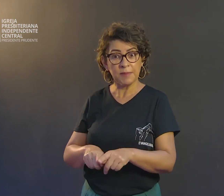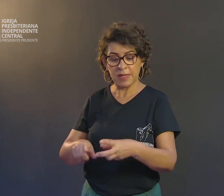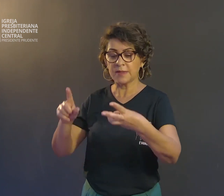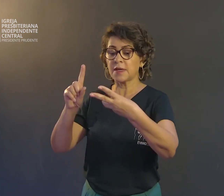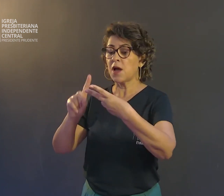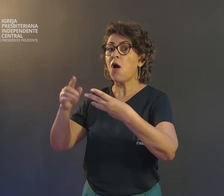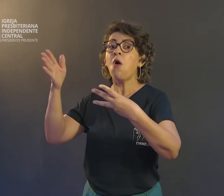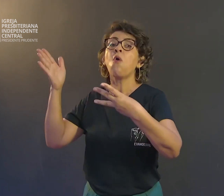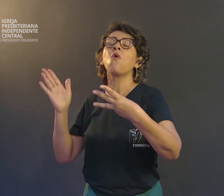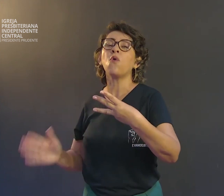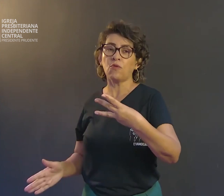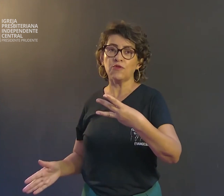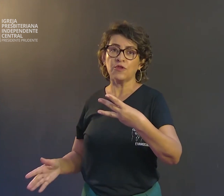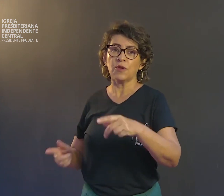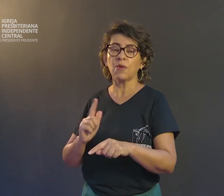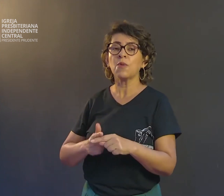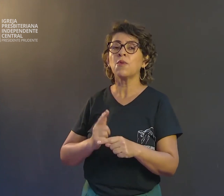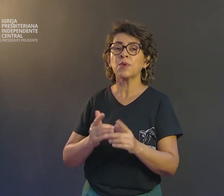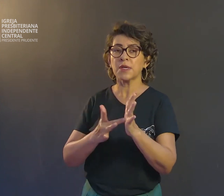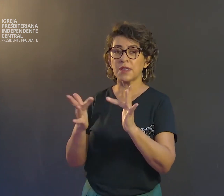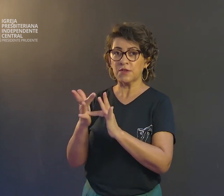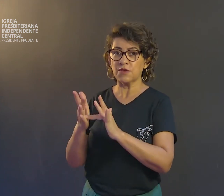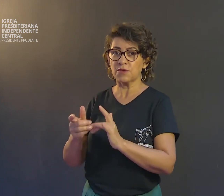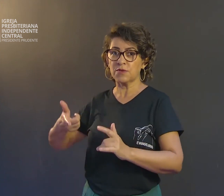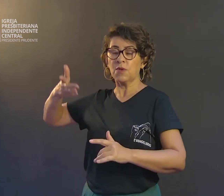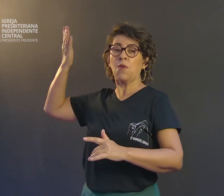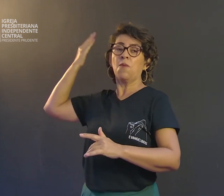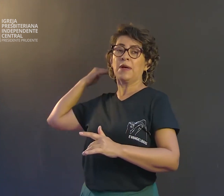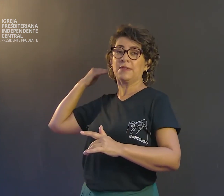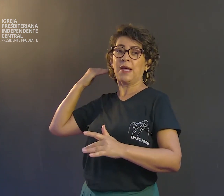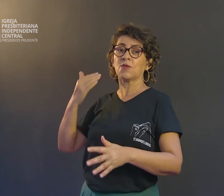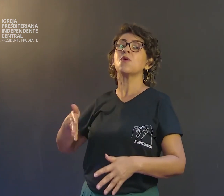só fez no passado, ele continua a fazer.